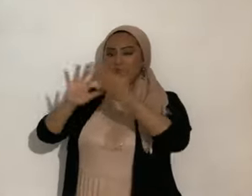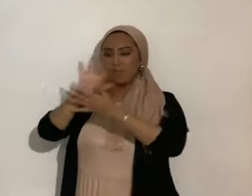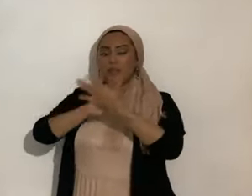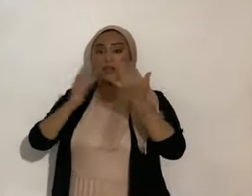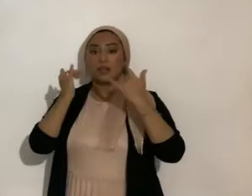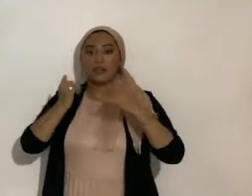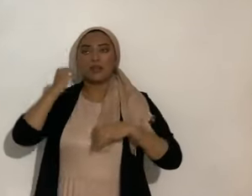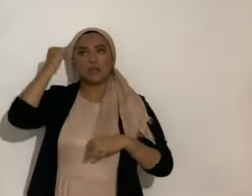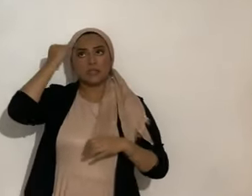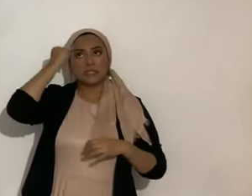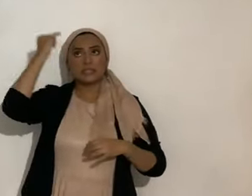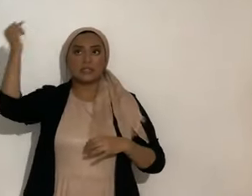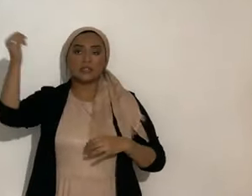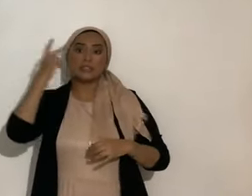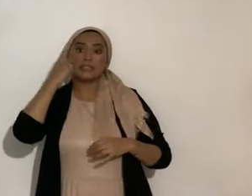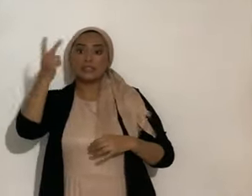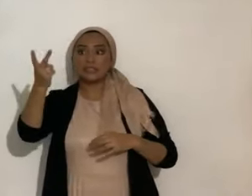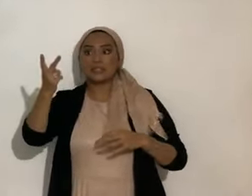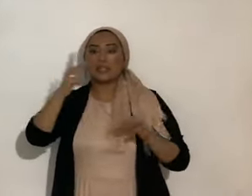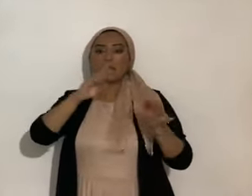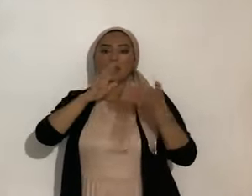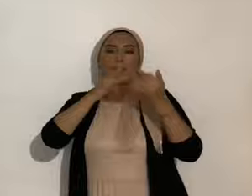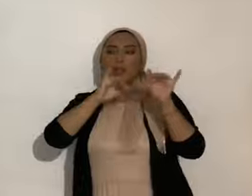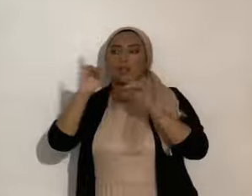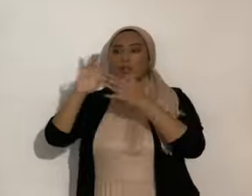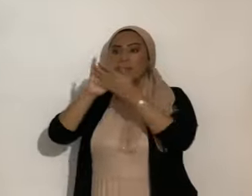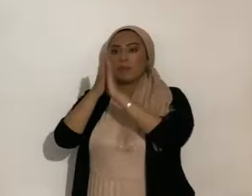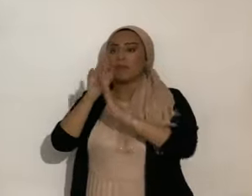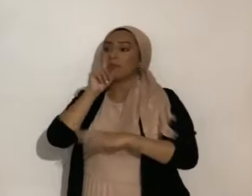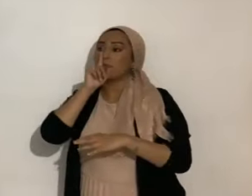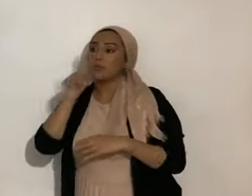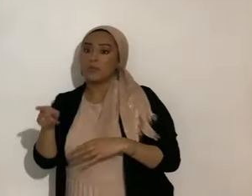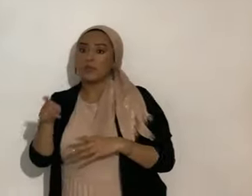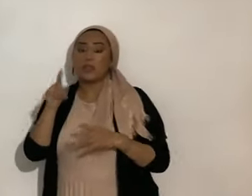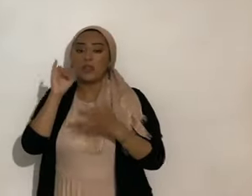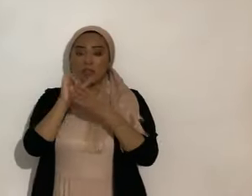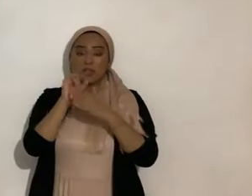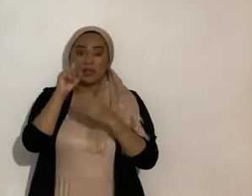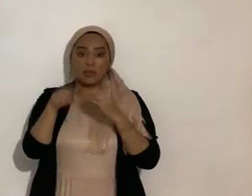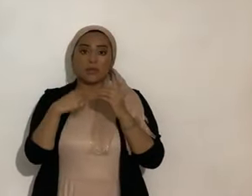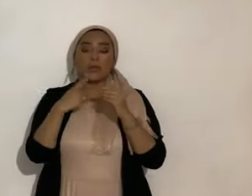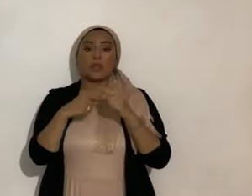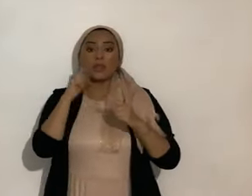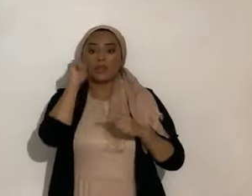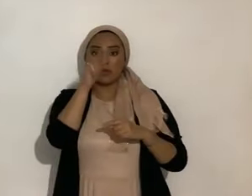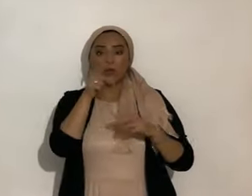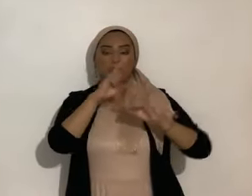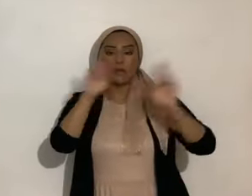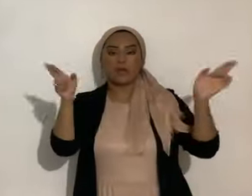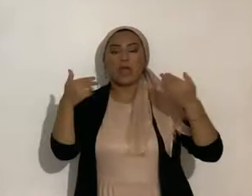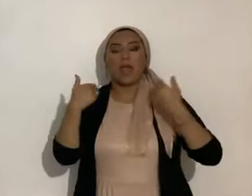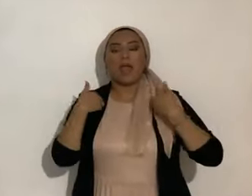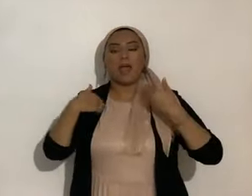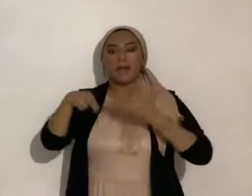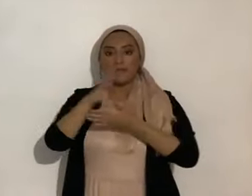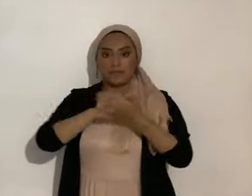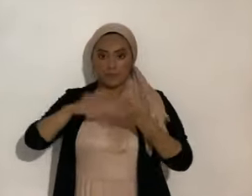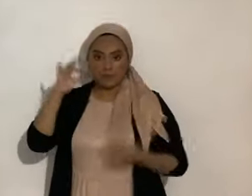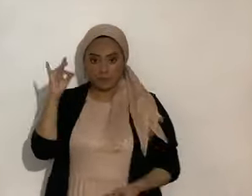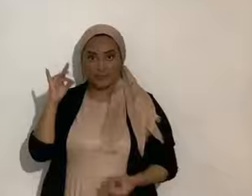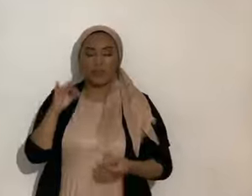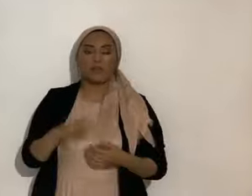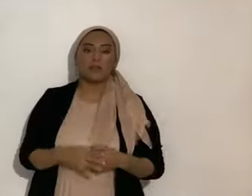ilusiones las ve como si fueran verdad. Y es cuando tú que ya tienes el Ruach HaKodesh, el Espíritu Santo, como algunos